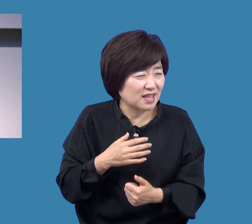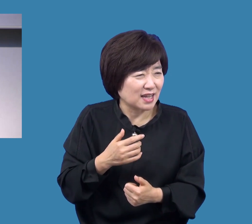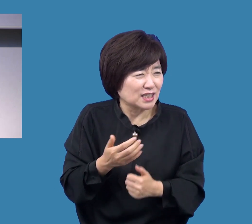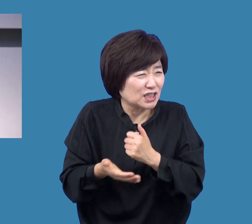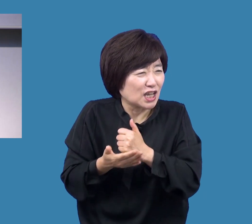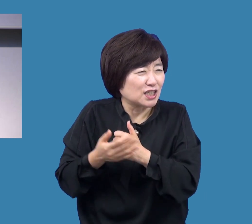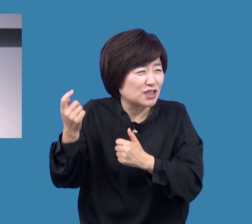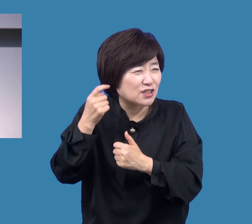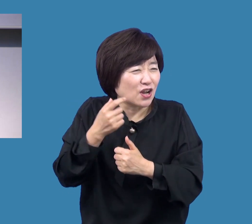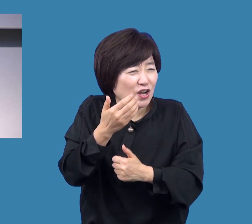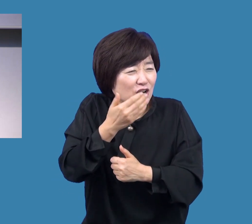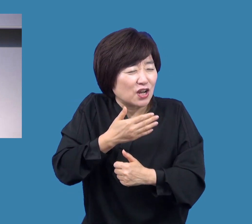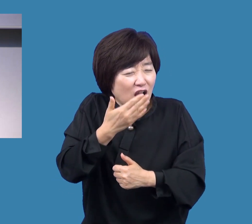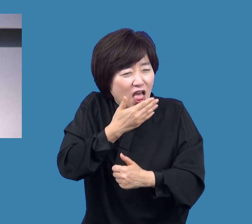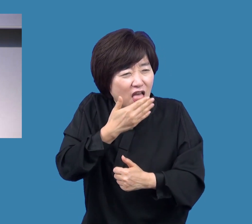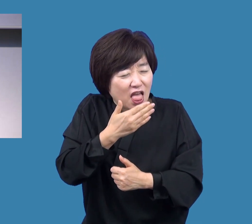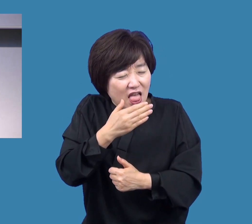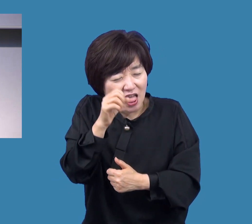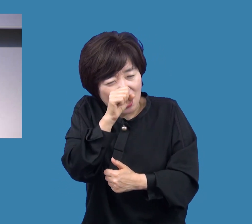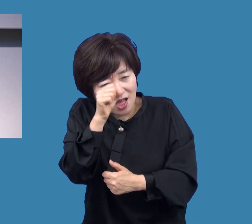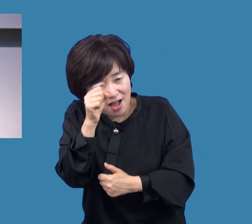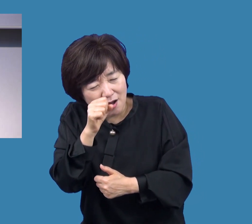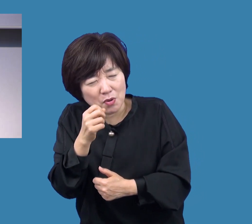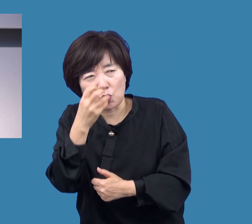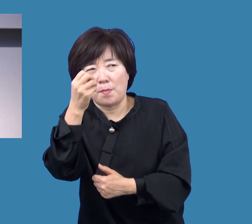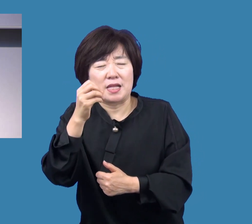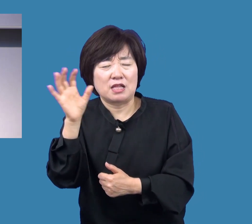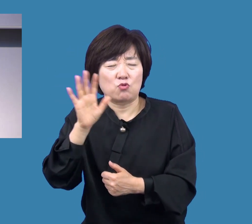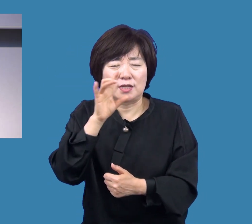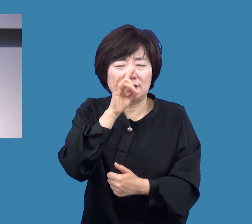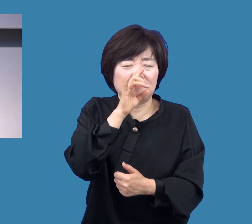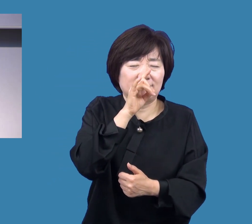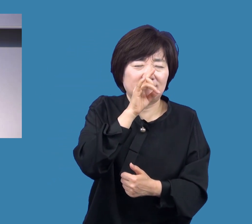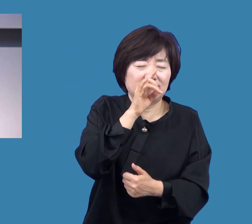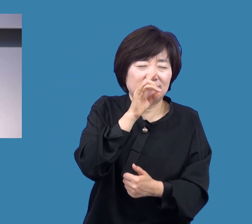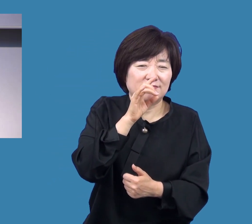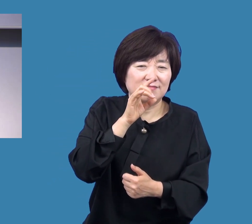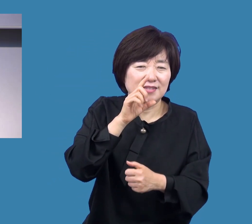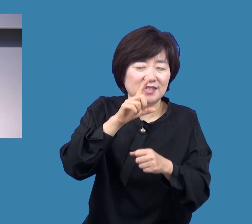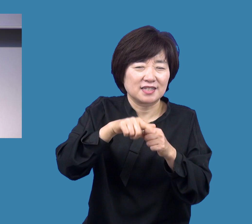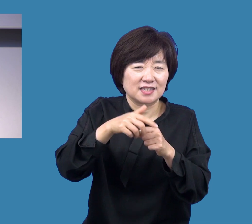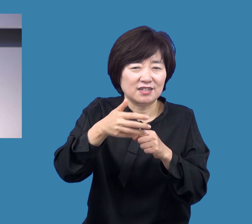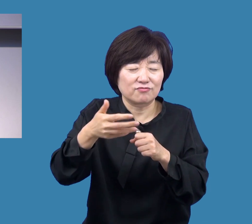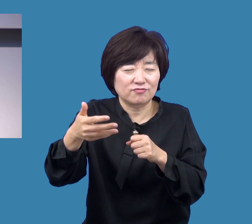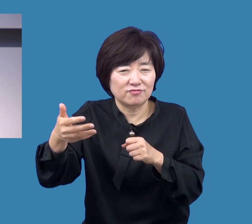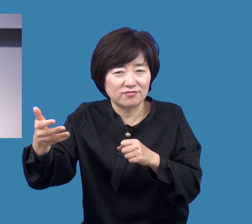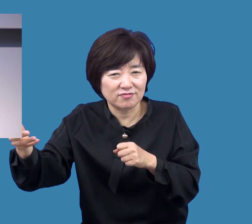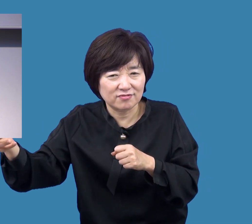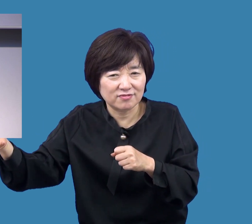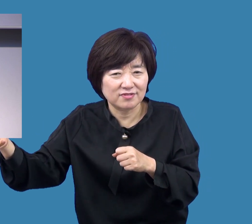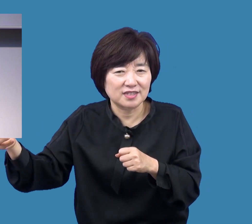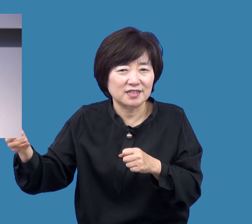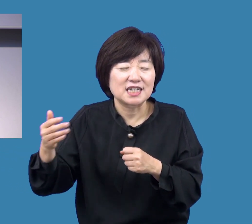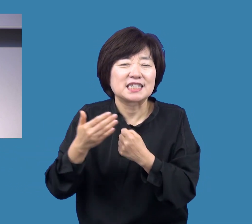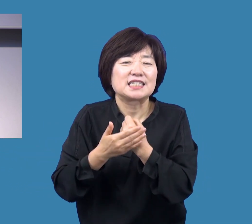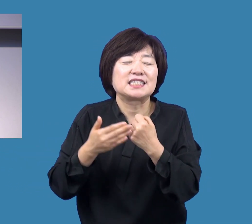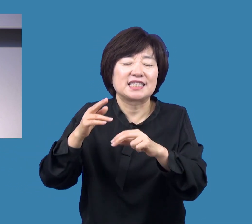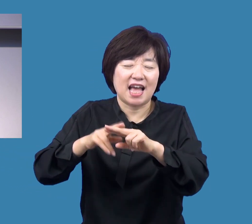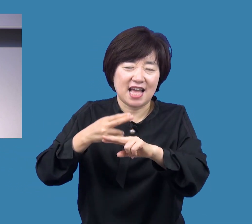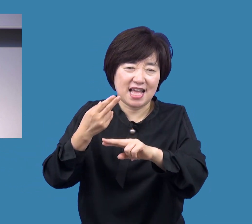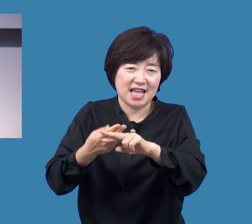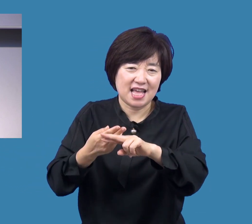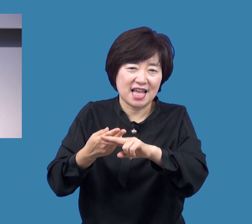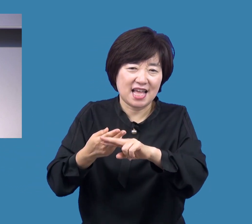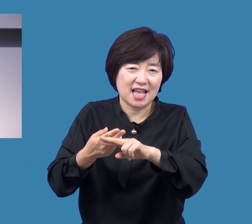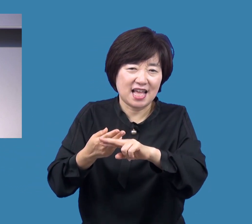그러고 그냥 그런가 보다 하고 넘어갔는데, 어느 순간에 그때 누군가가 저한테 또 한 번 그런 얘기를 하면서 이거 은사인 것 같다고